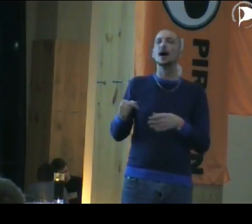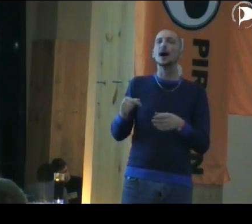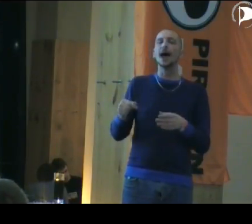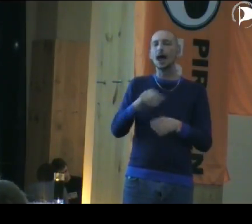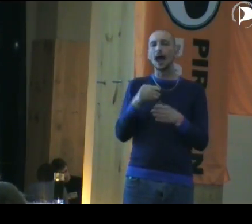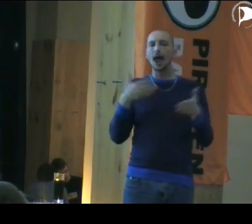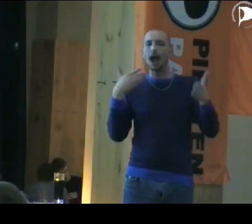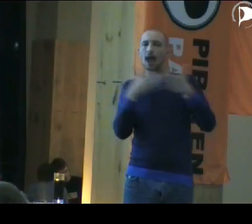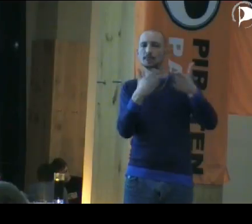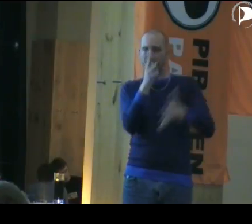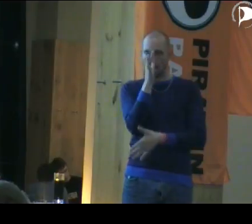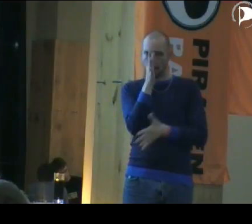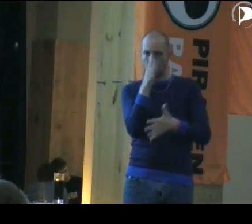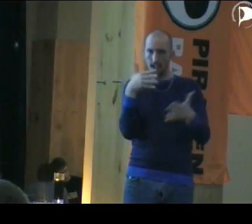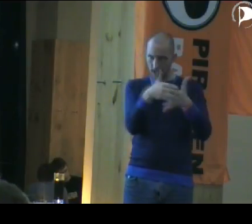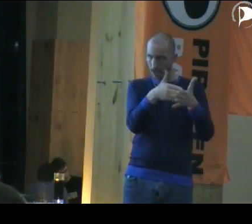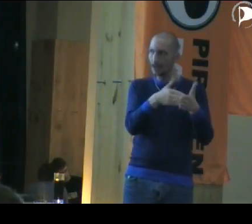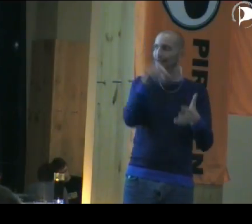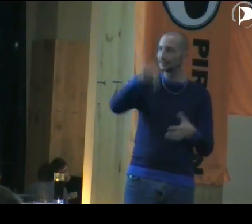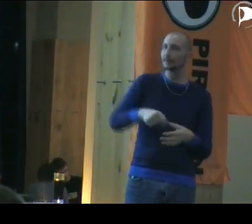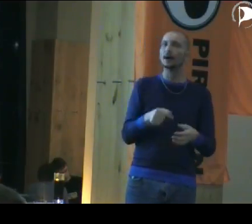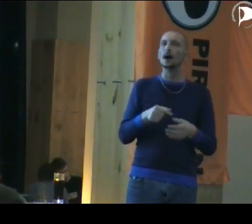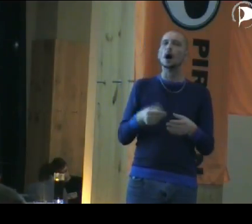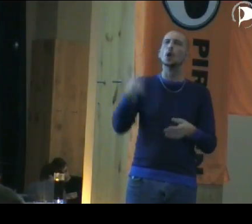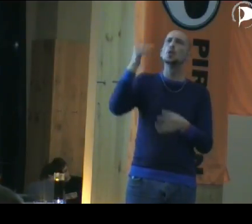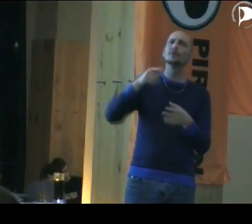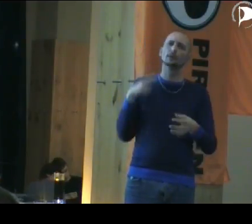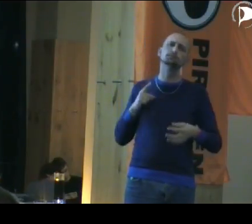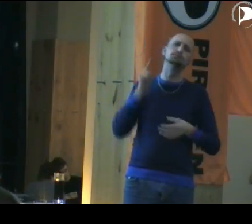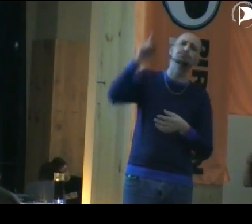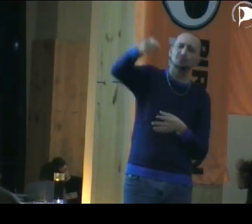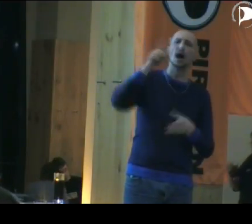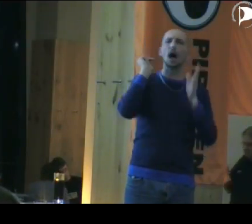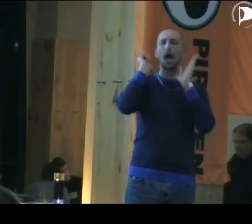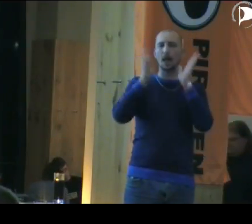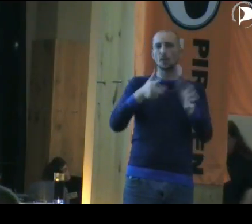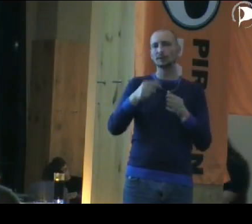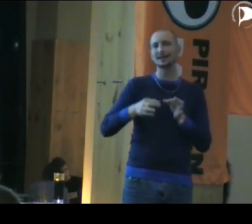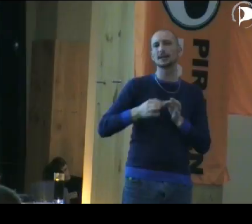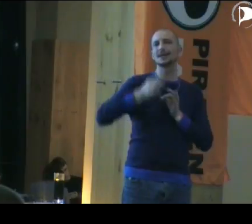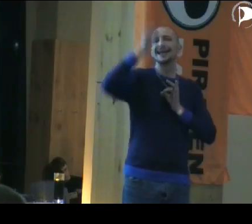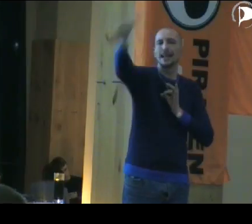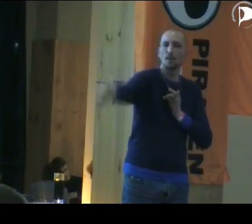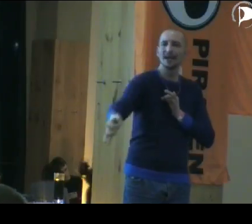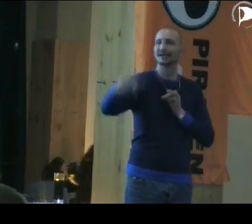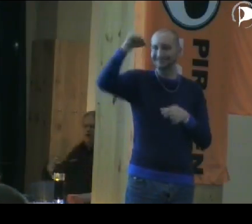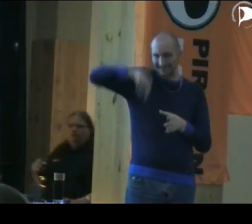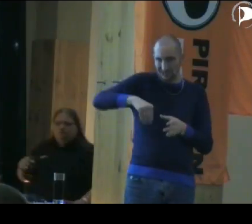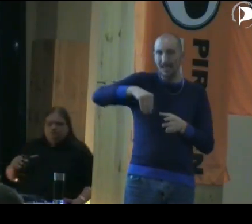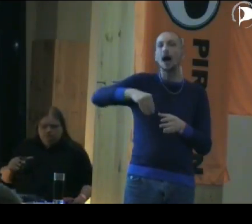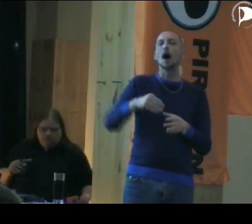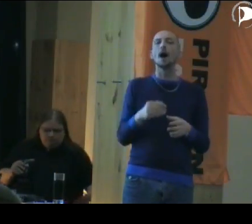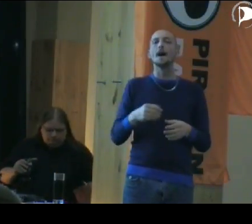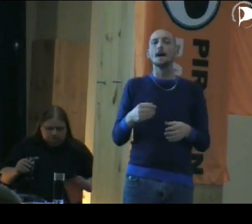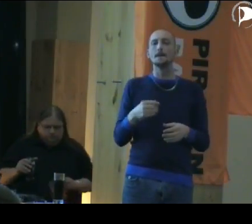schaffen das ist von hier aus ist luftlinie 800 kilometer geschätzt dementsprechend haben wir die piraten hier ein bisschen an